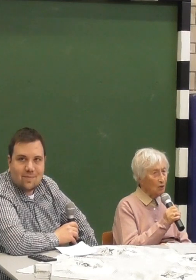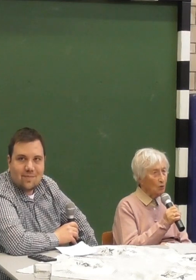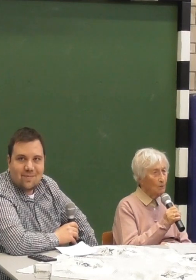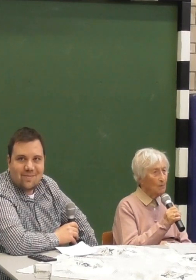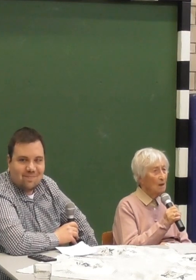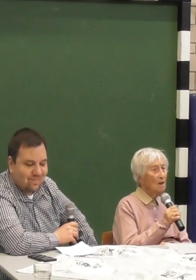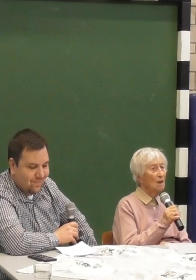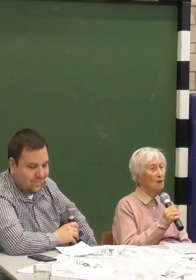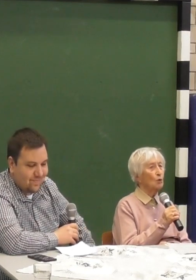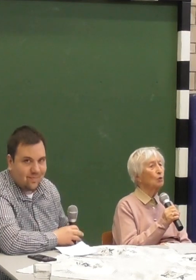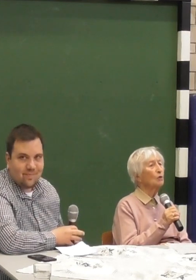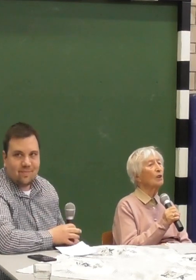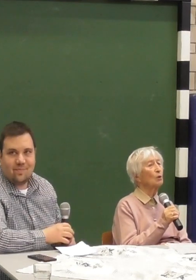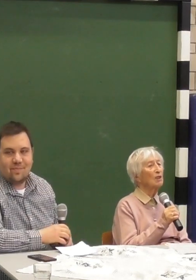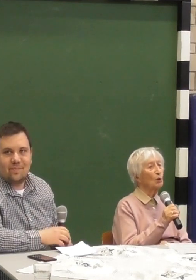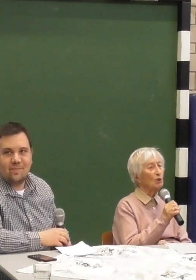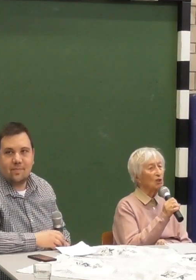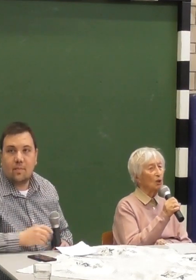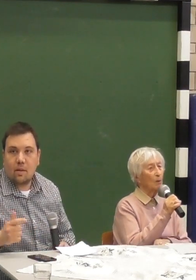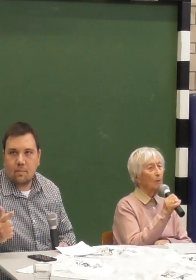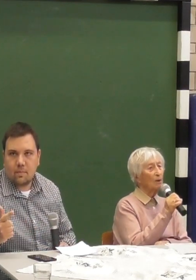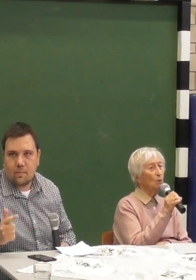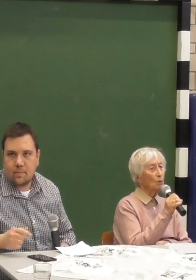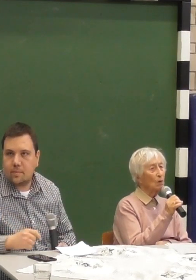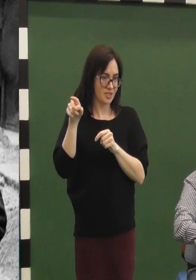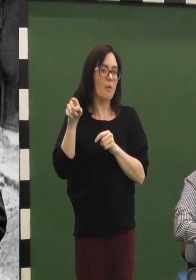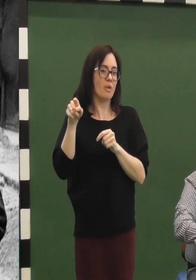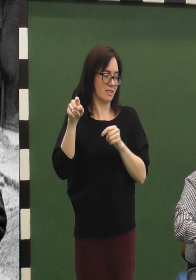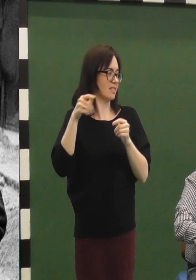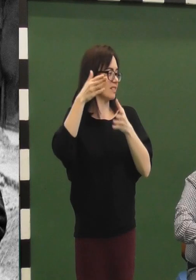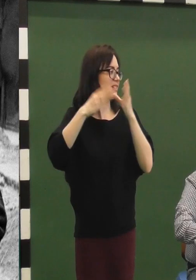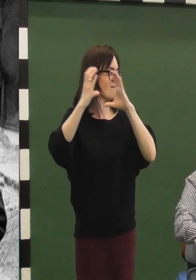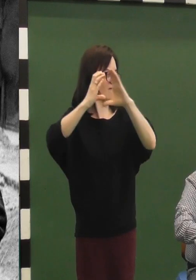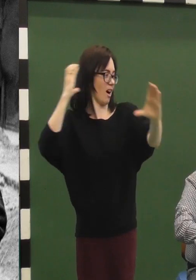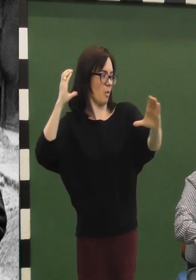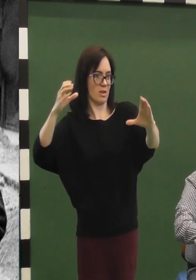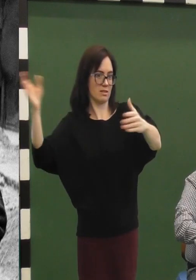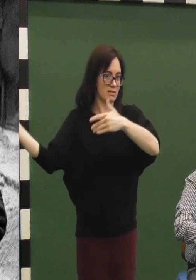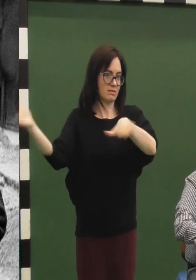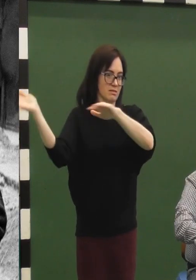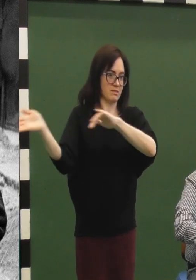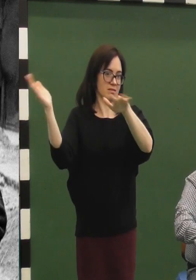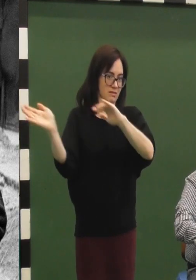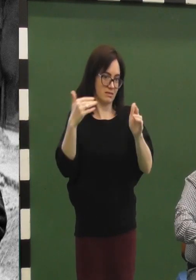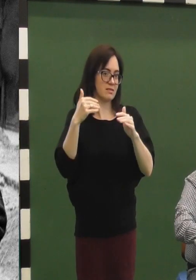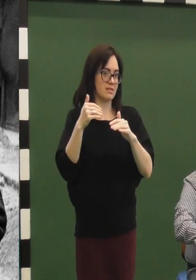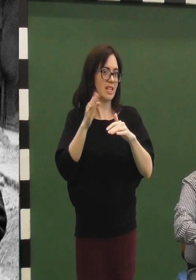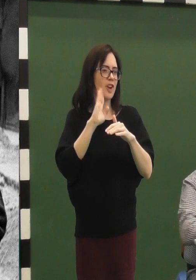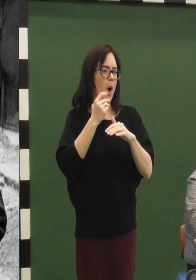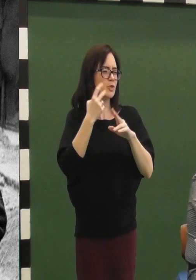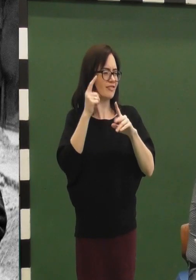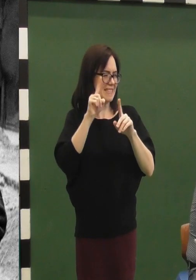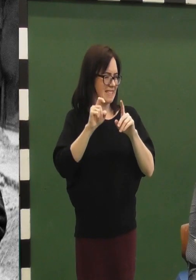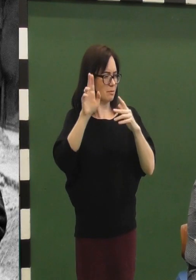embereket. És ott vagoníroztak be bennünket, és vittek Auschwitzba.